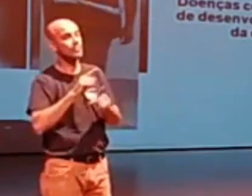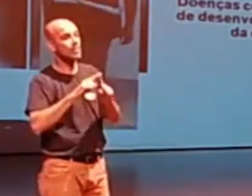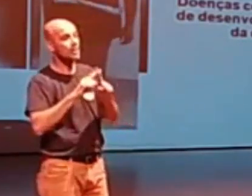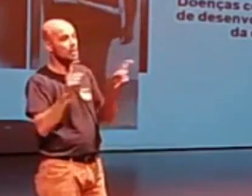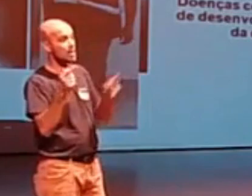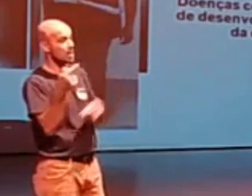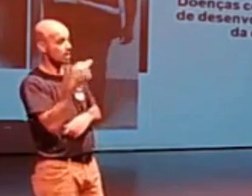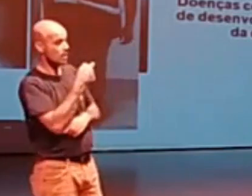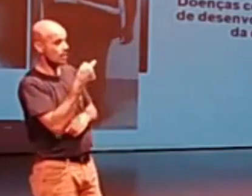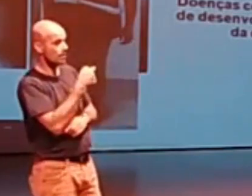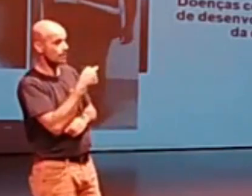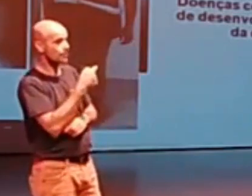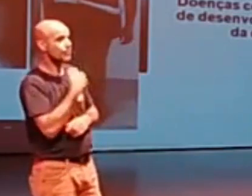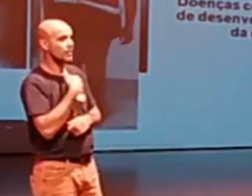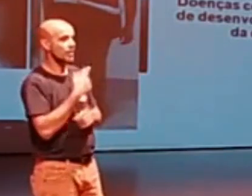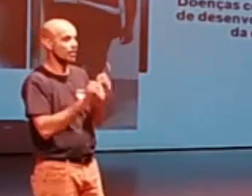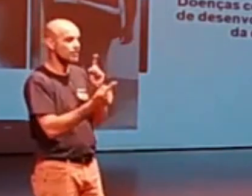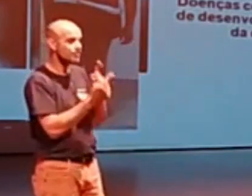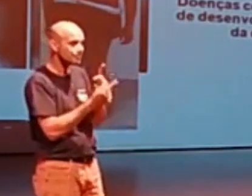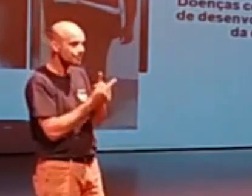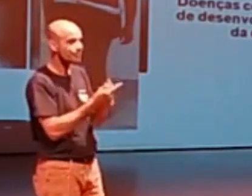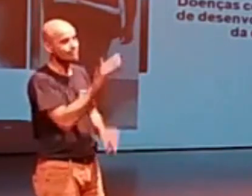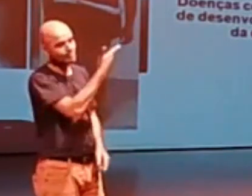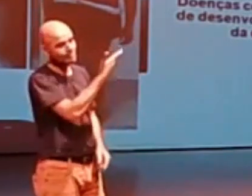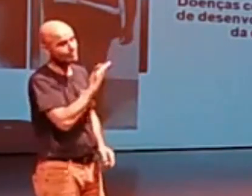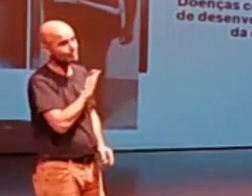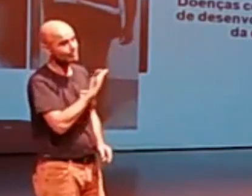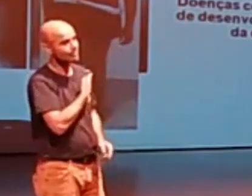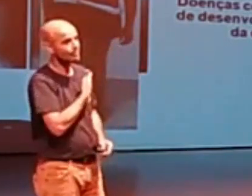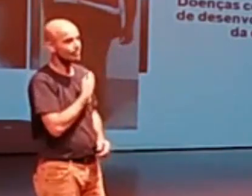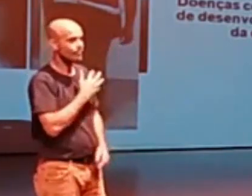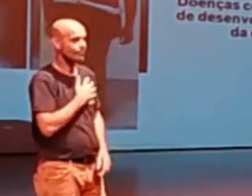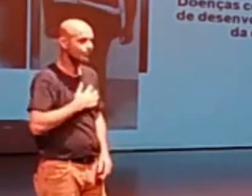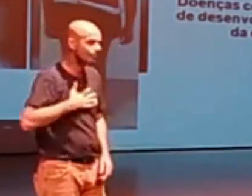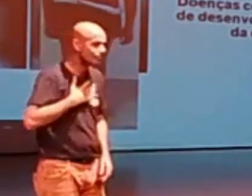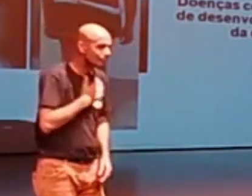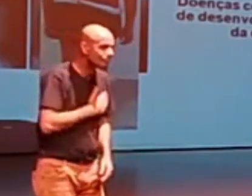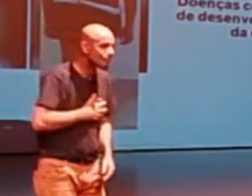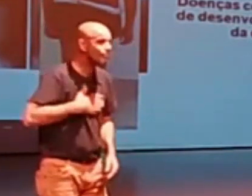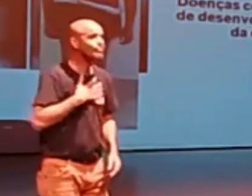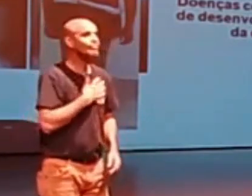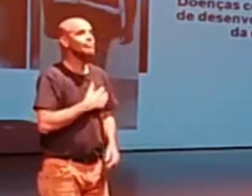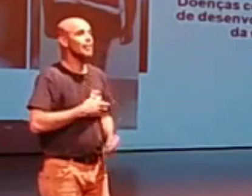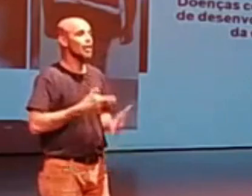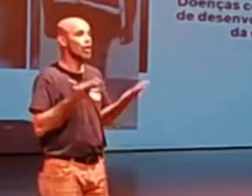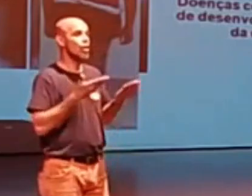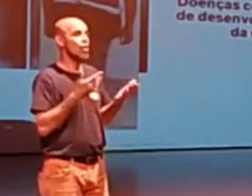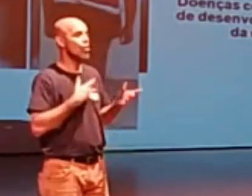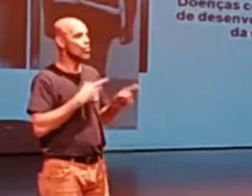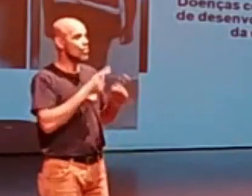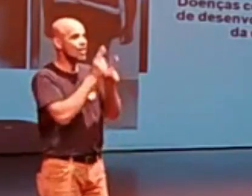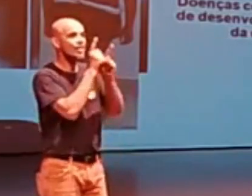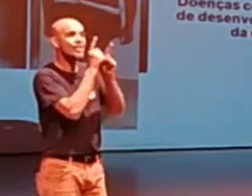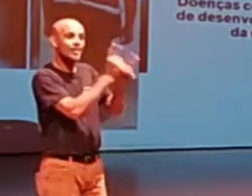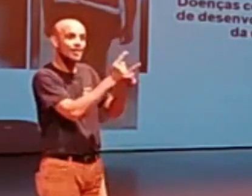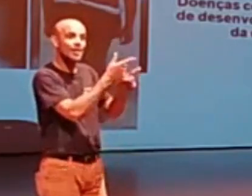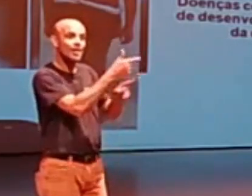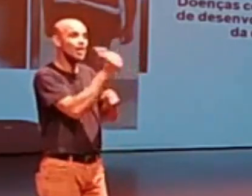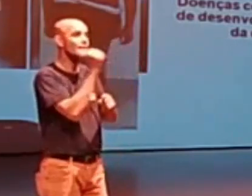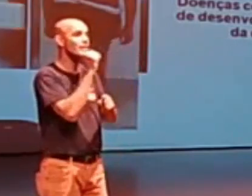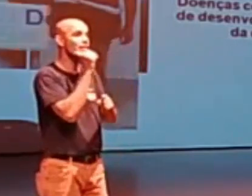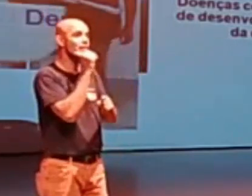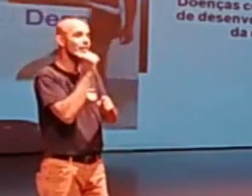uma das minhas queridas pacientes, que por sinal, assim, eu tive muita satisfação de dizer que hoje eu a encontrei. É justamente daquelas imagens,